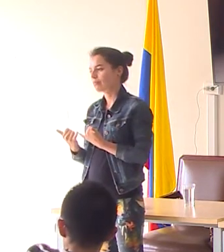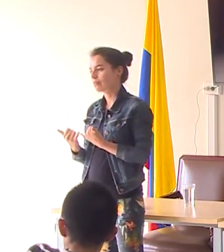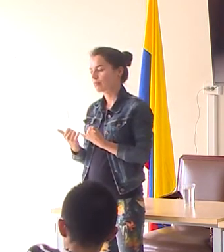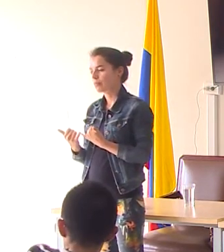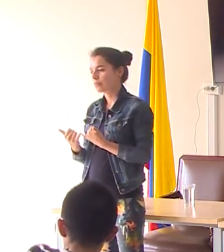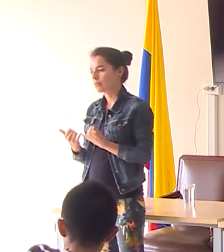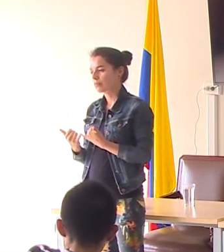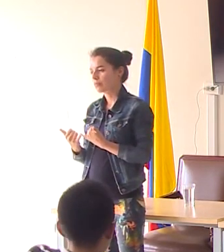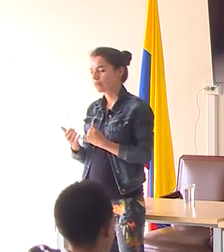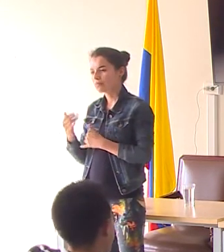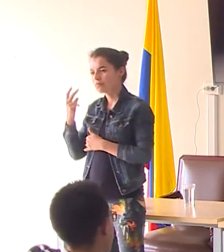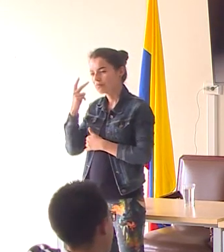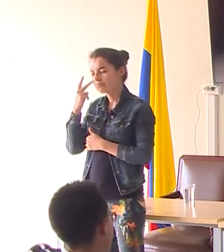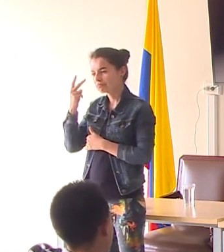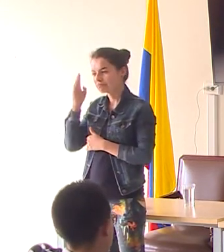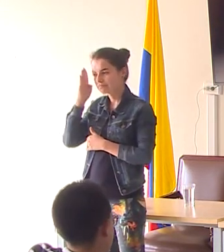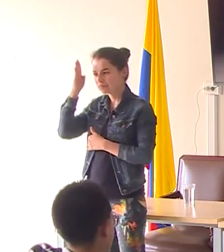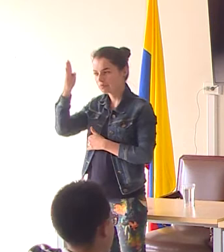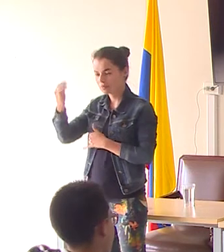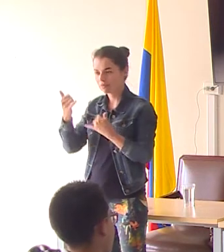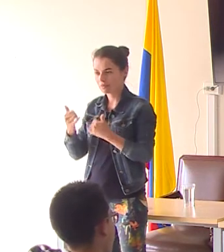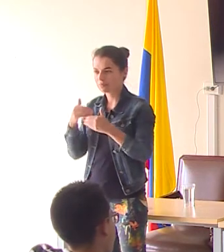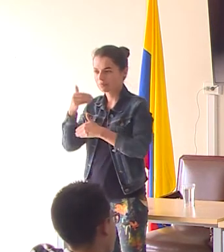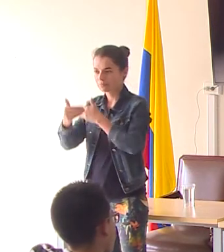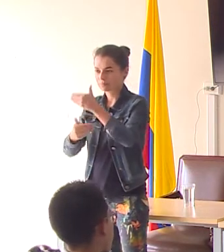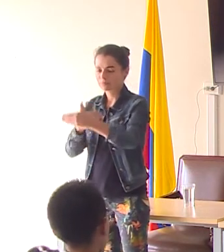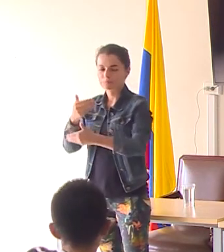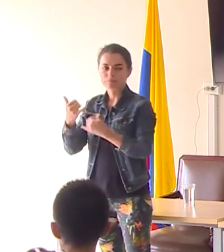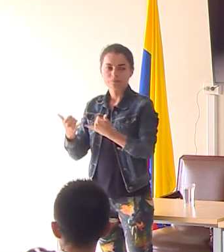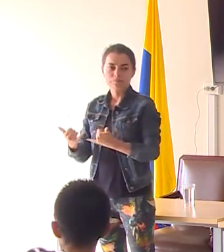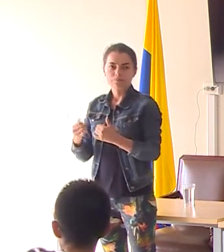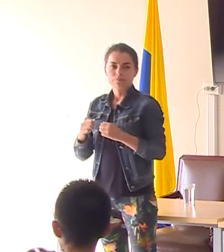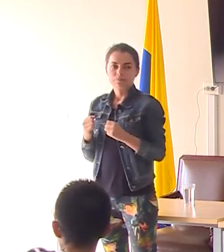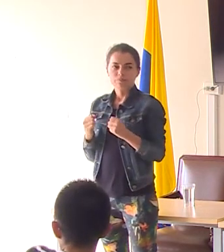como el proceso actual que está teniendo la ciudad